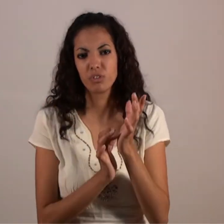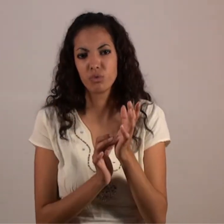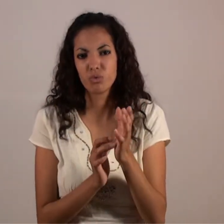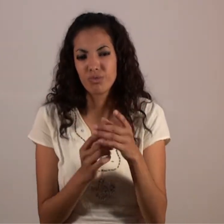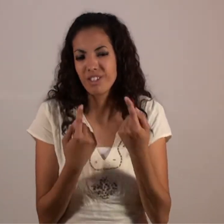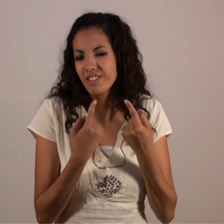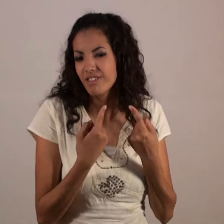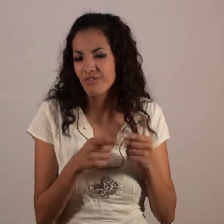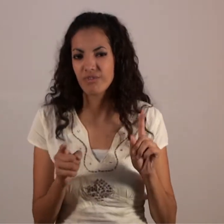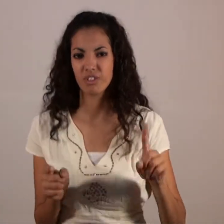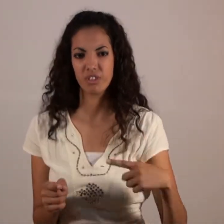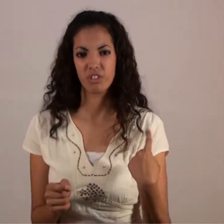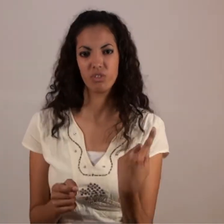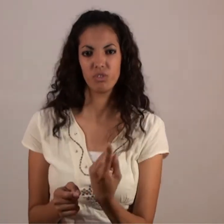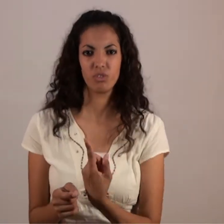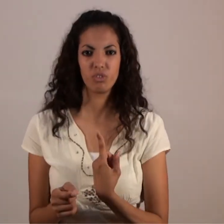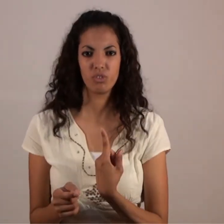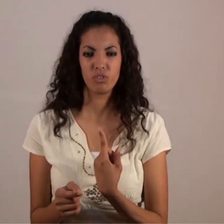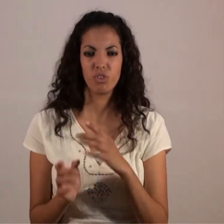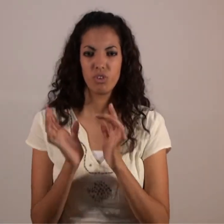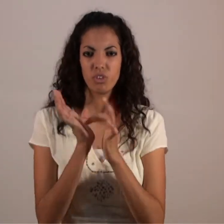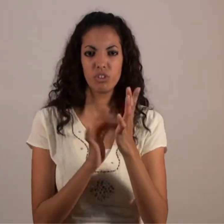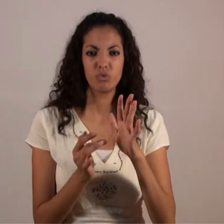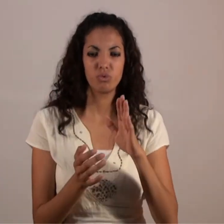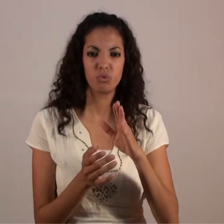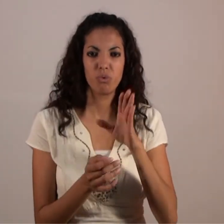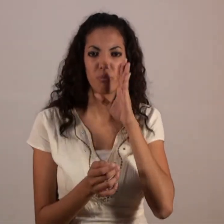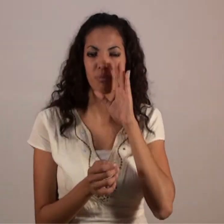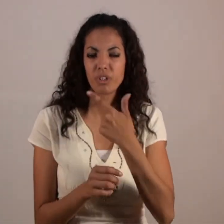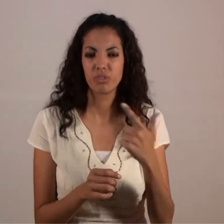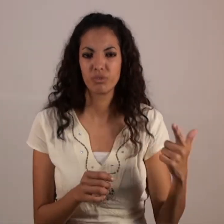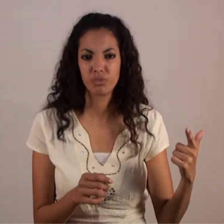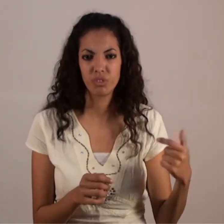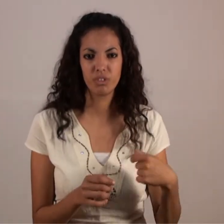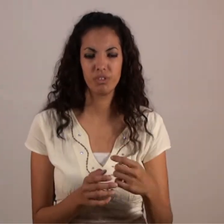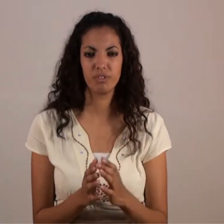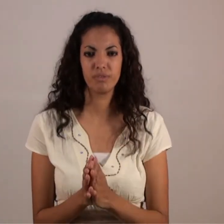nosotros, porque Él es sin pecado. Hebreos 4:15.